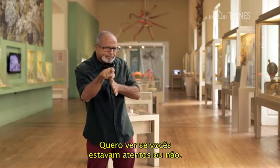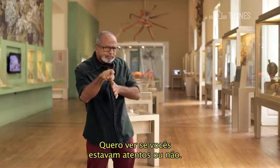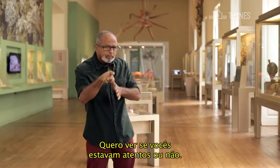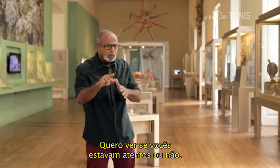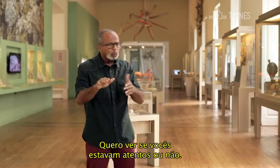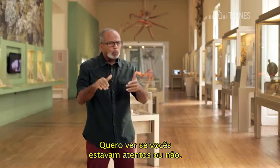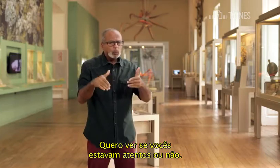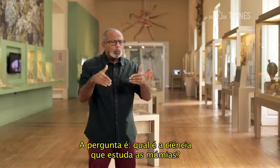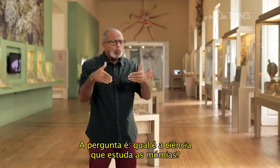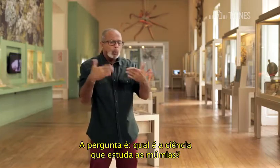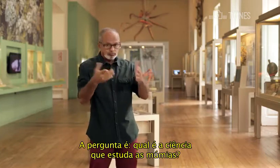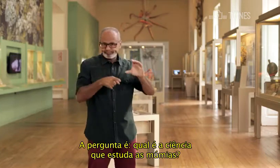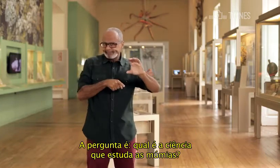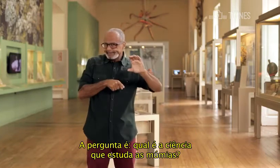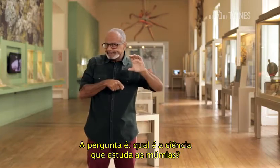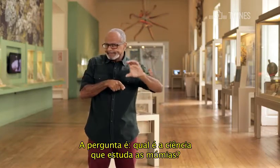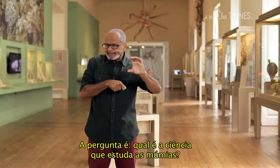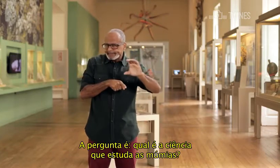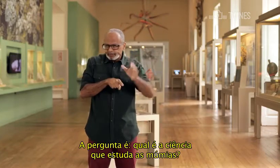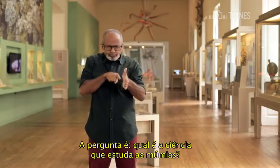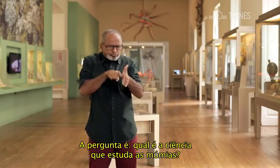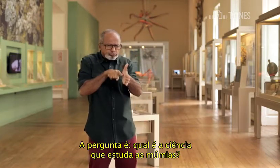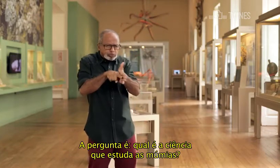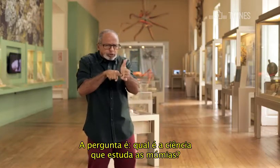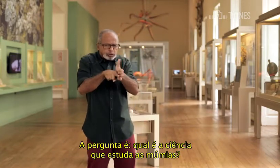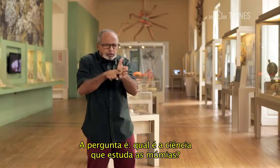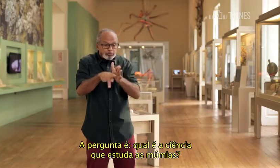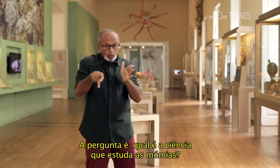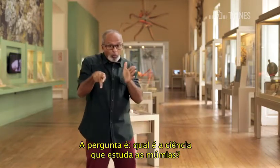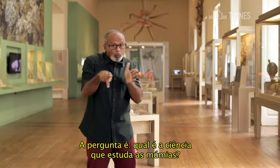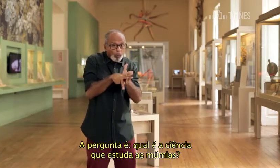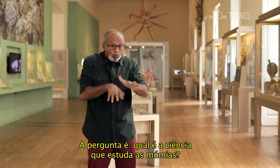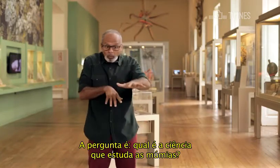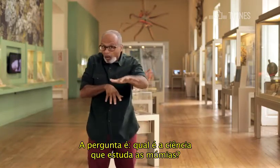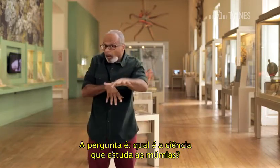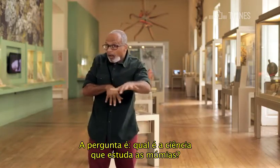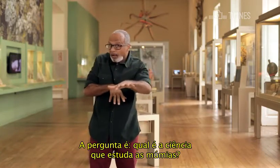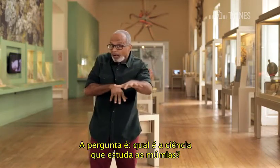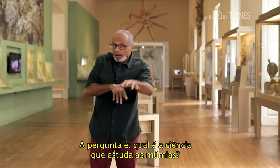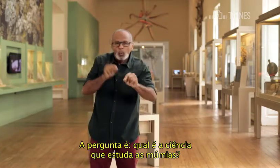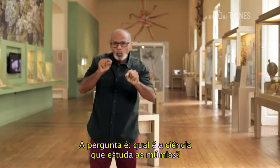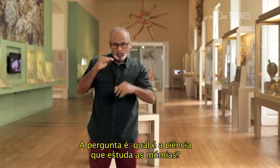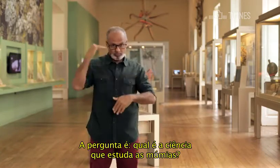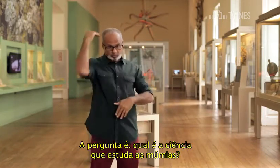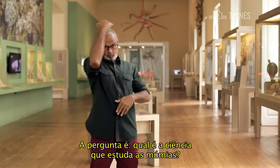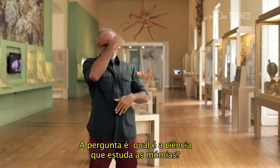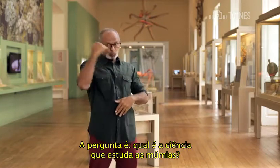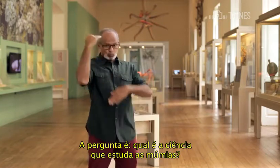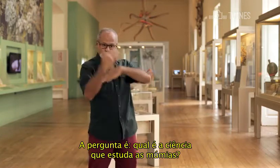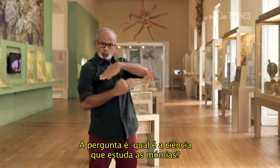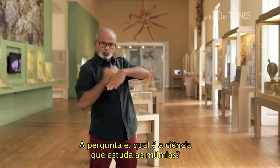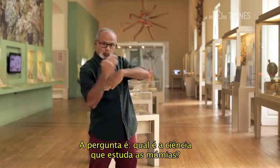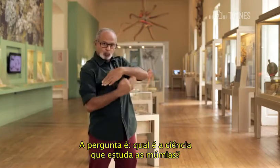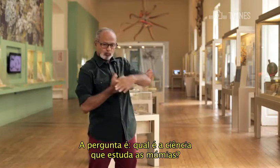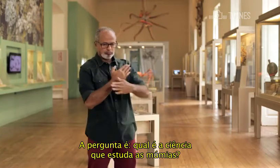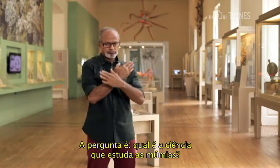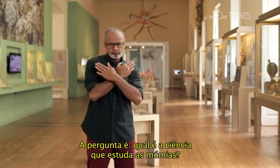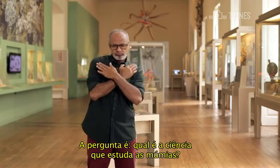A pergunta é... Qual é a ciência que estuda as múmias? Música